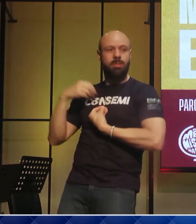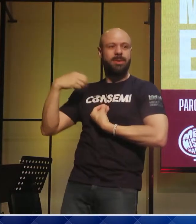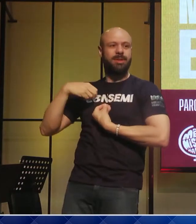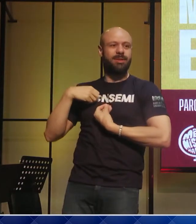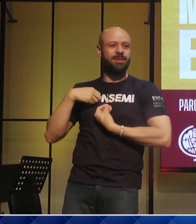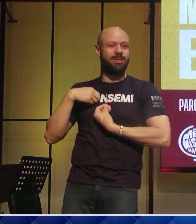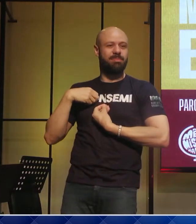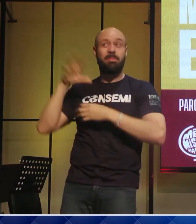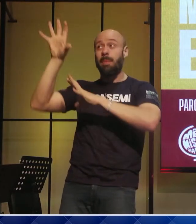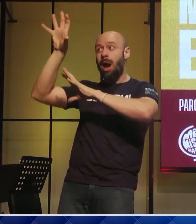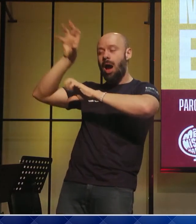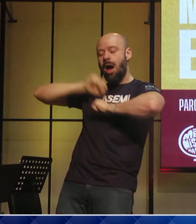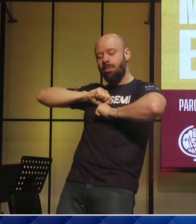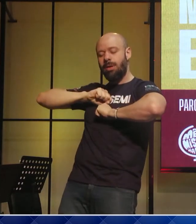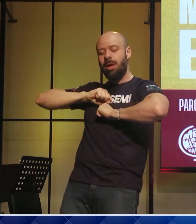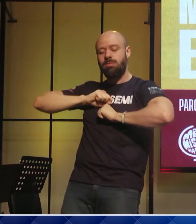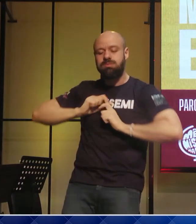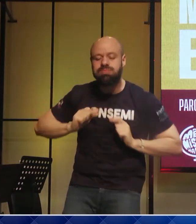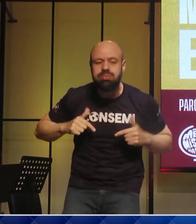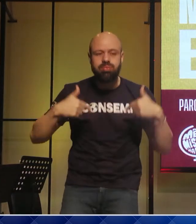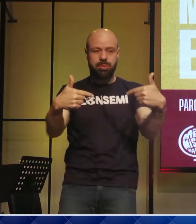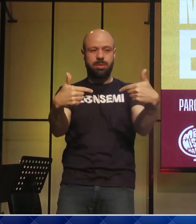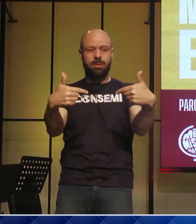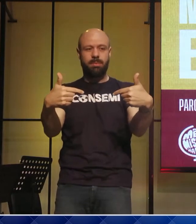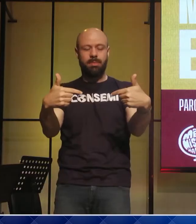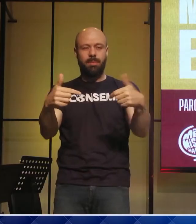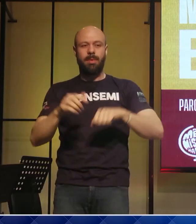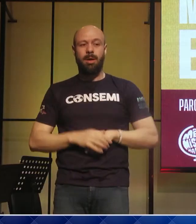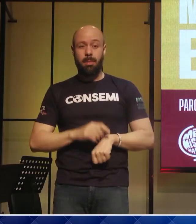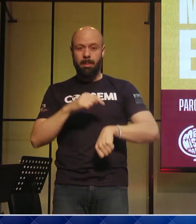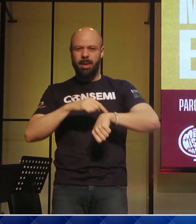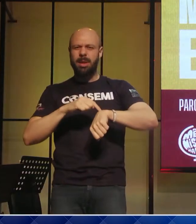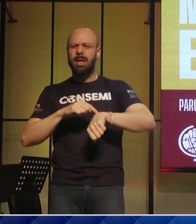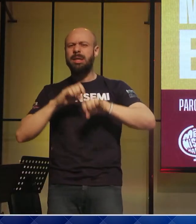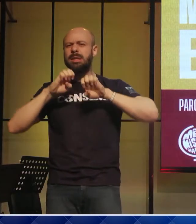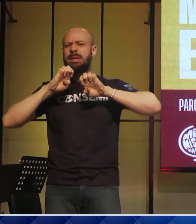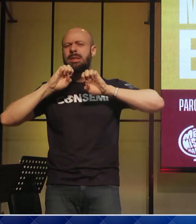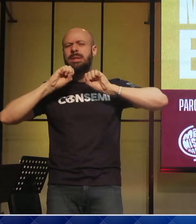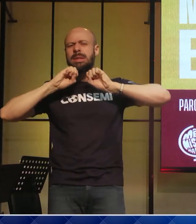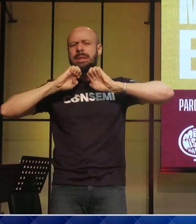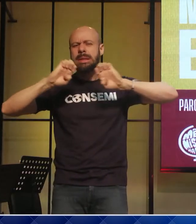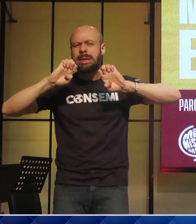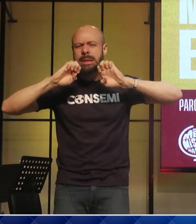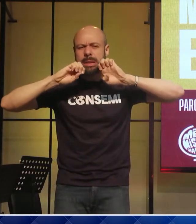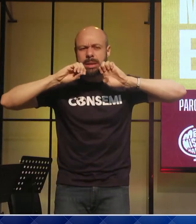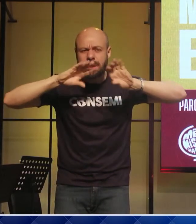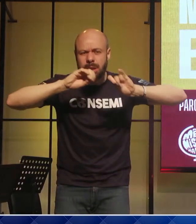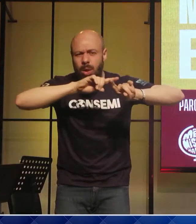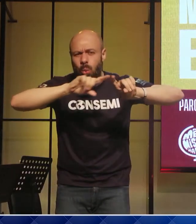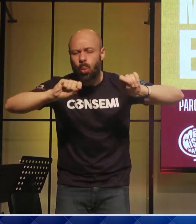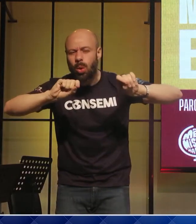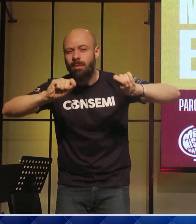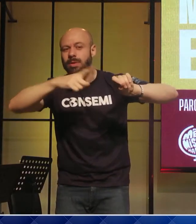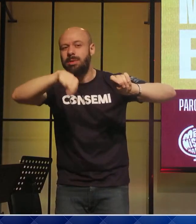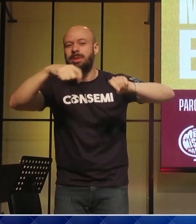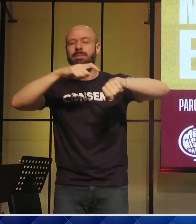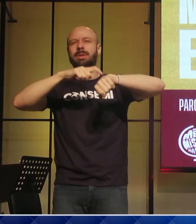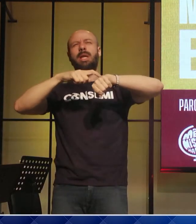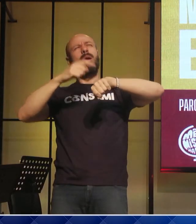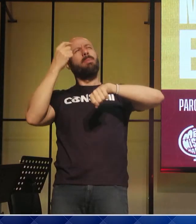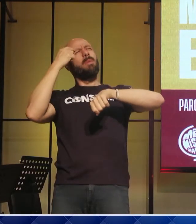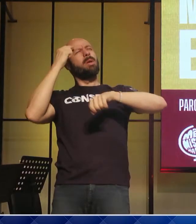aprenda a viver o momento que Deus está na sua vida. Eu sei